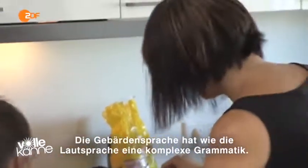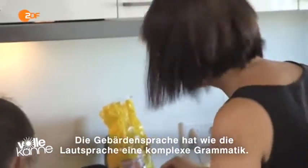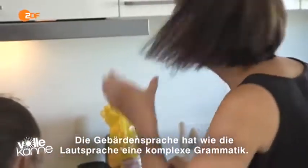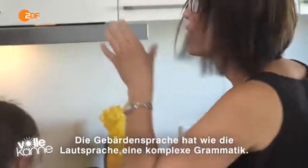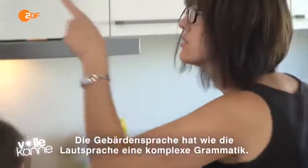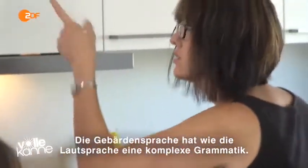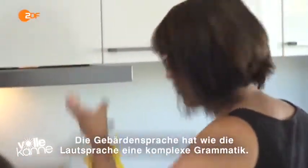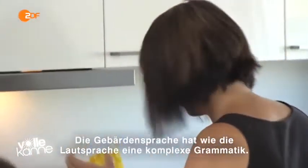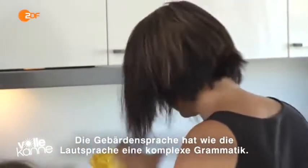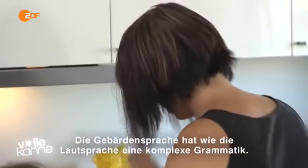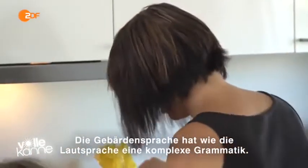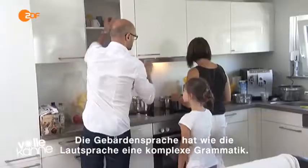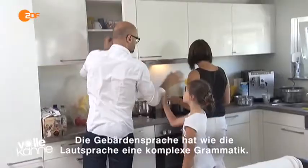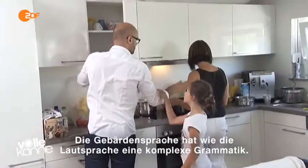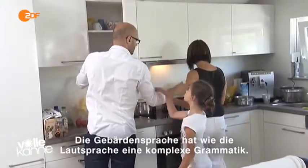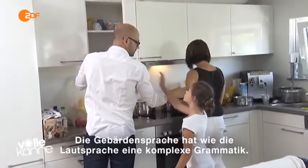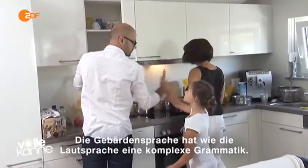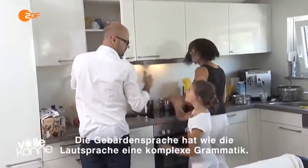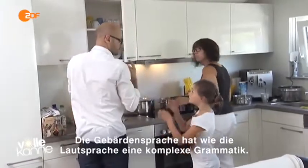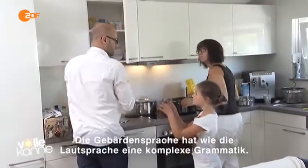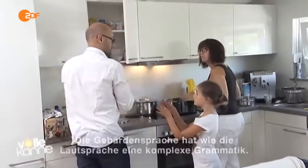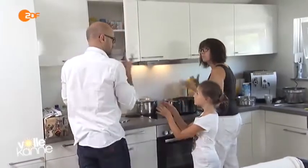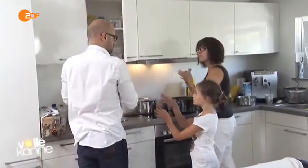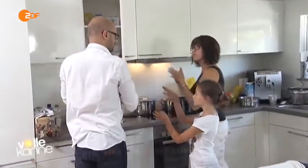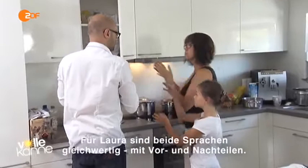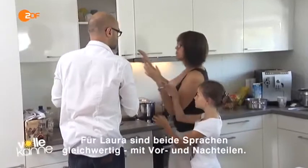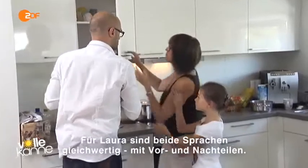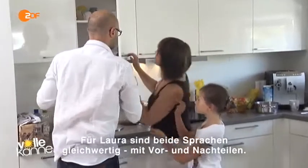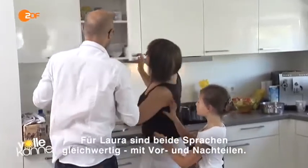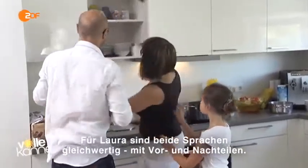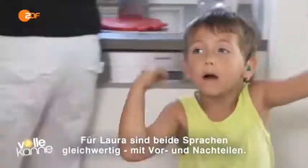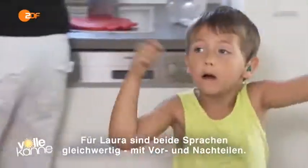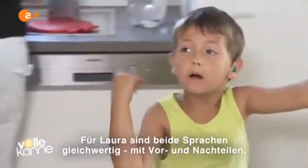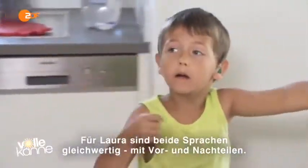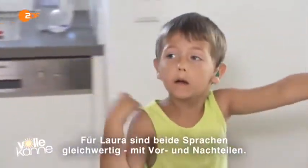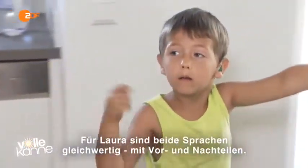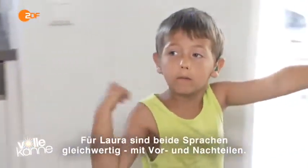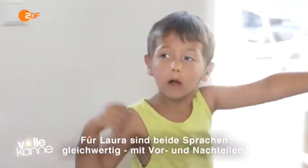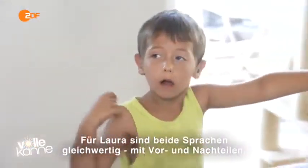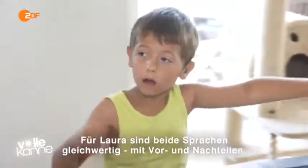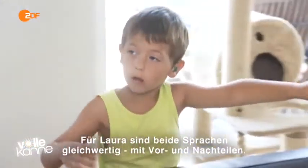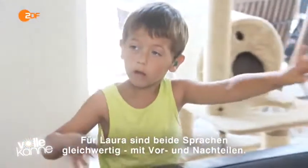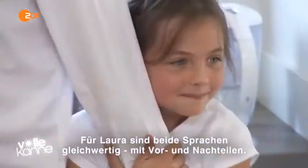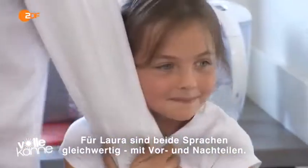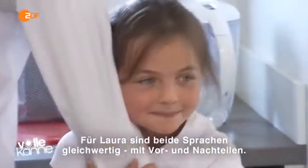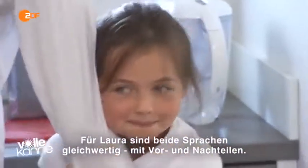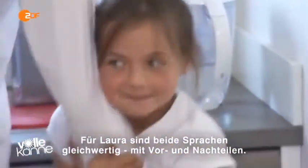Die Gebärdensprache hat, wie die Lautsprache, eine komplexe Grammatik. Für Laura sind beide Sprachen gleichwertig mit Vor- und Nachteilen.